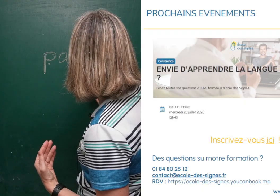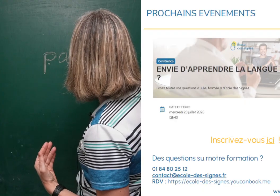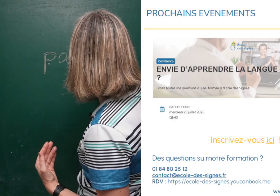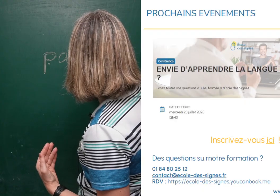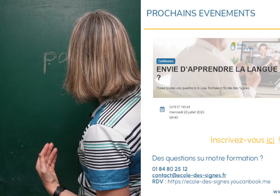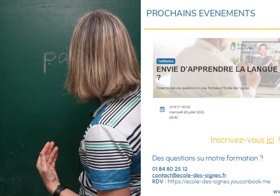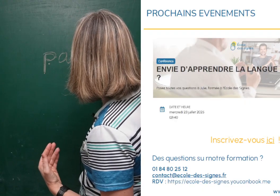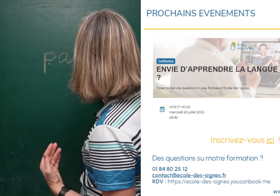P,